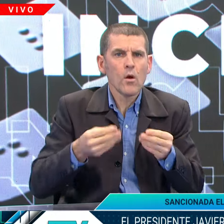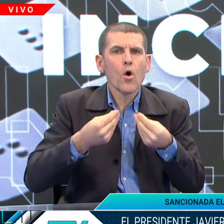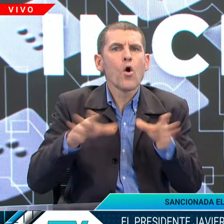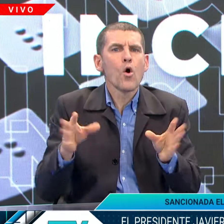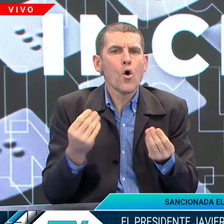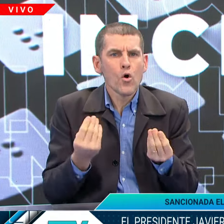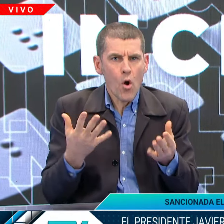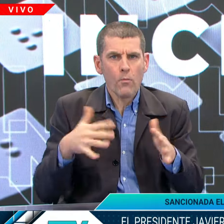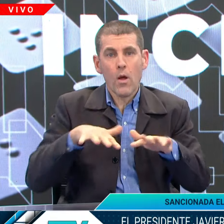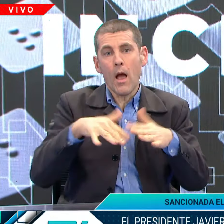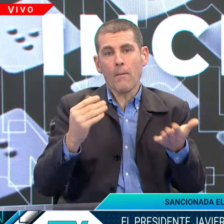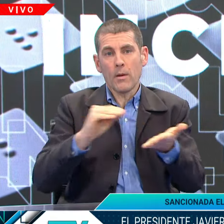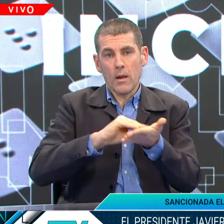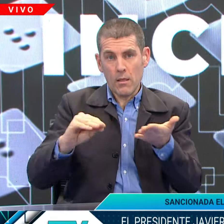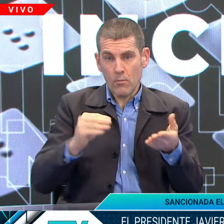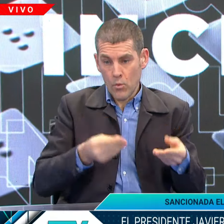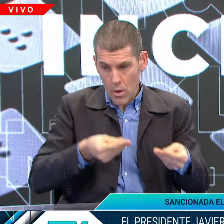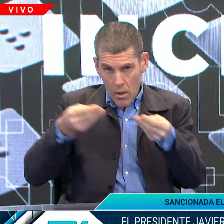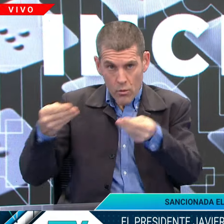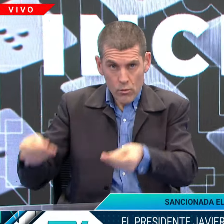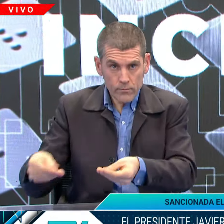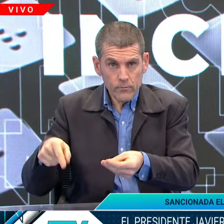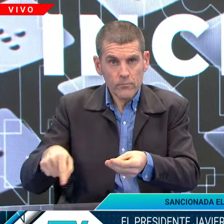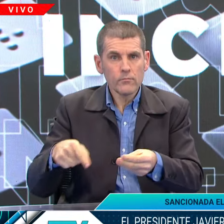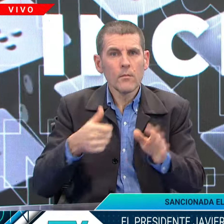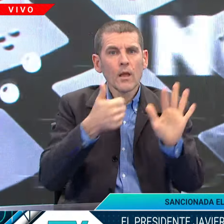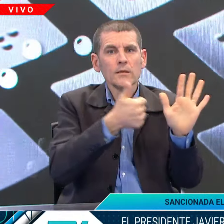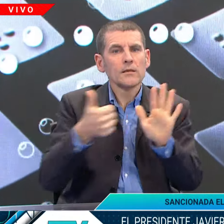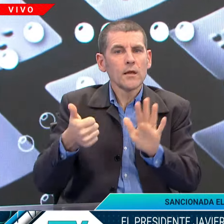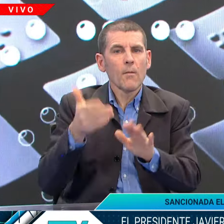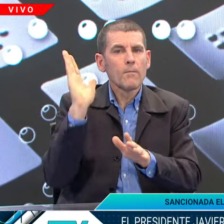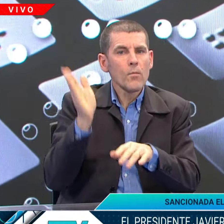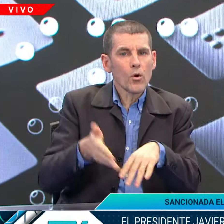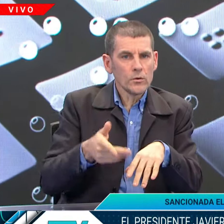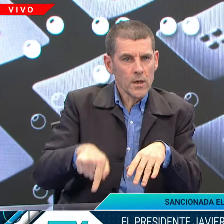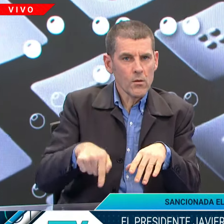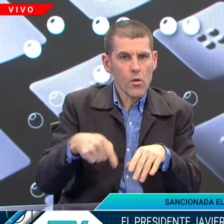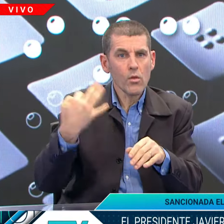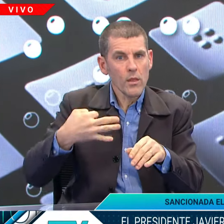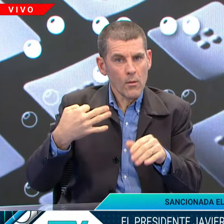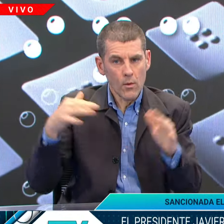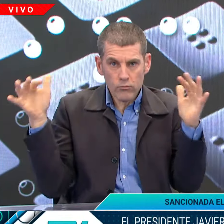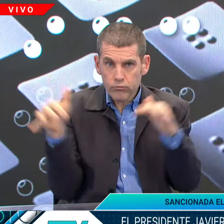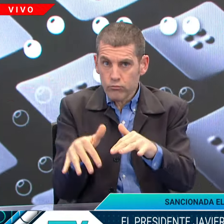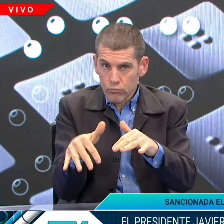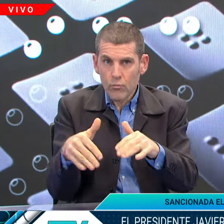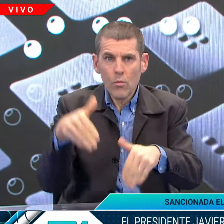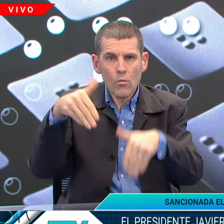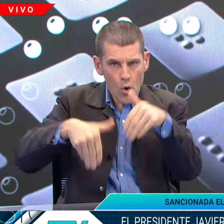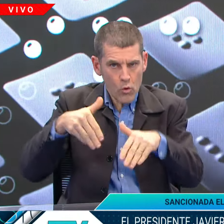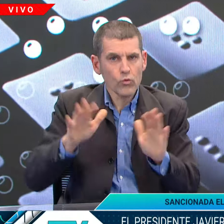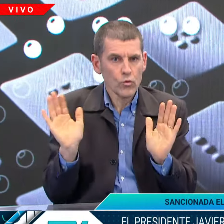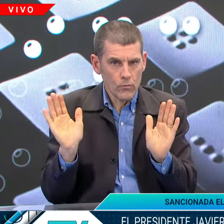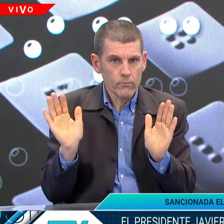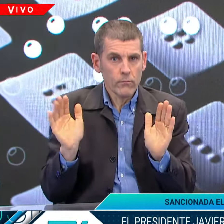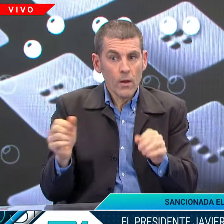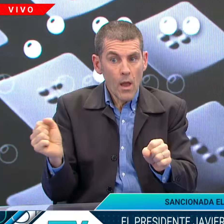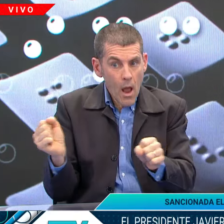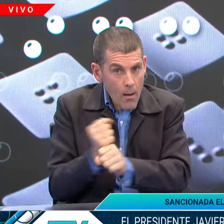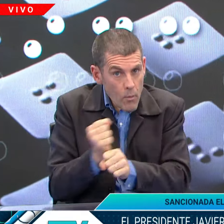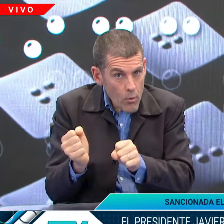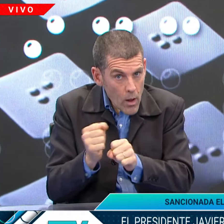Diputados, donde se requerirán dos tercios de los votos de los presentes para proceder. Si se aprueba la